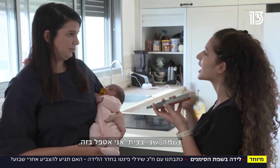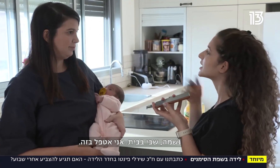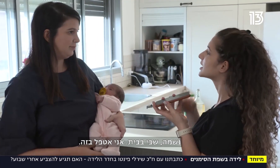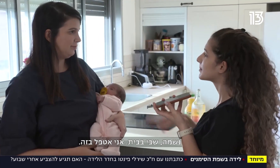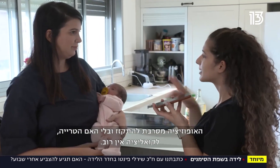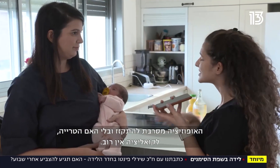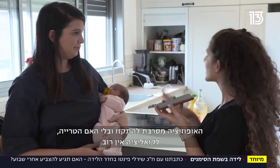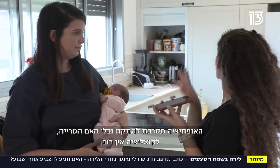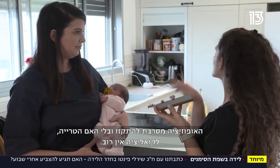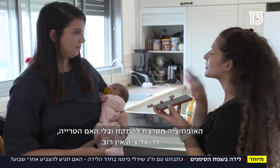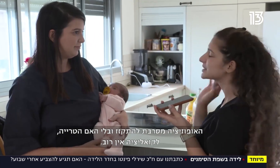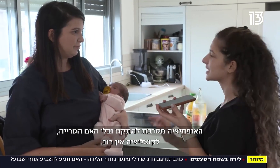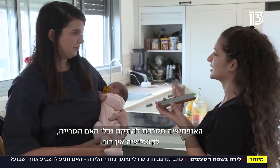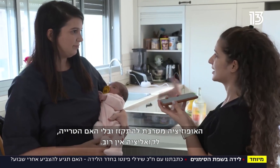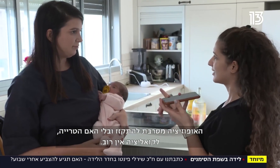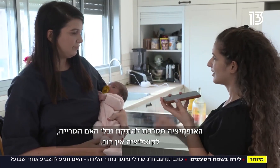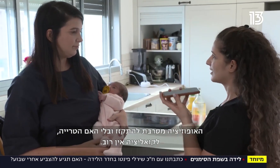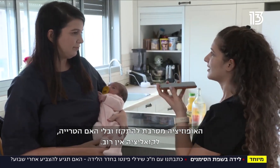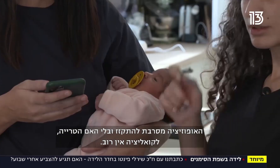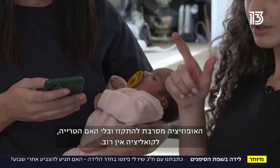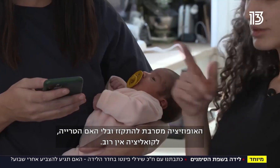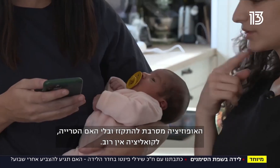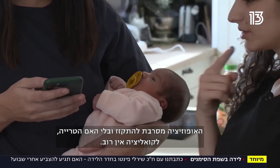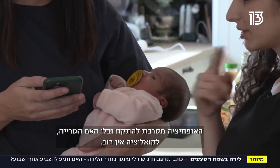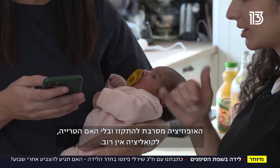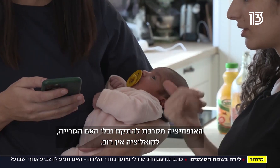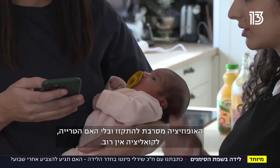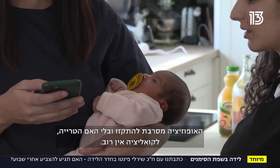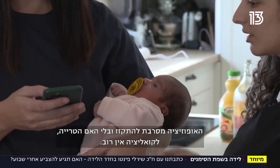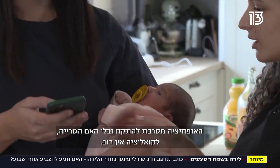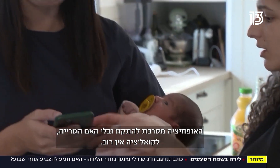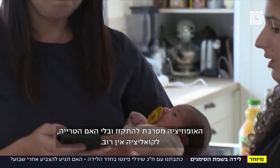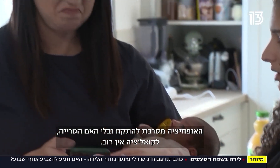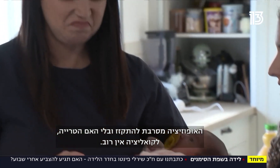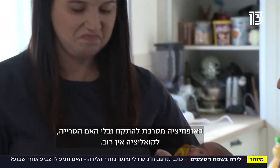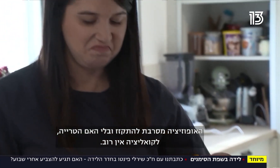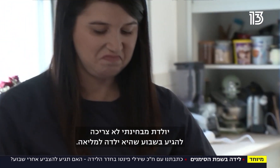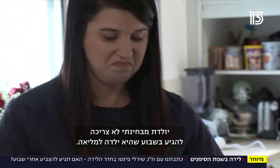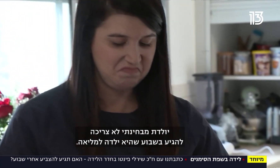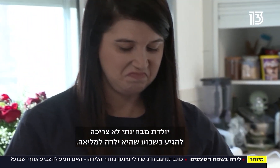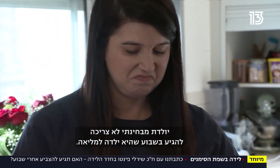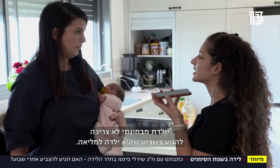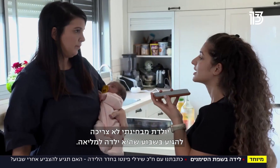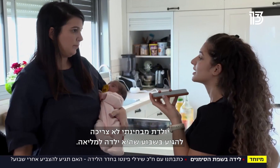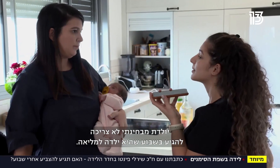שמה, נשבי בבית, אני אטפל בזה. האופוזיציה מסרבת להתכזז, ובלי האם הטריה, לקואליציה אין רוב. לא מבחינתי, לא צריכה להגיע בשבוע